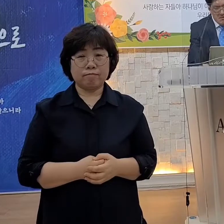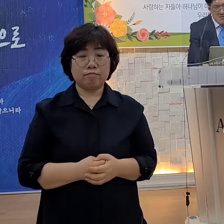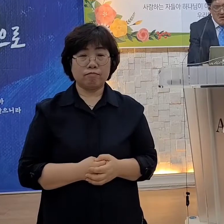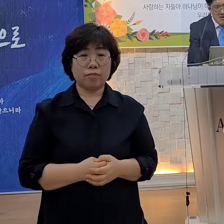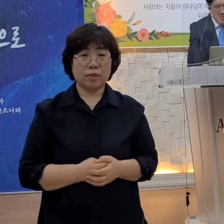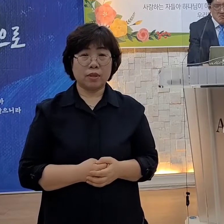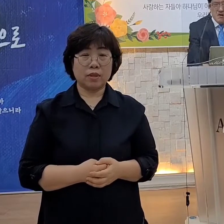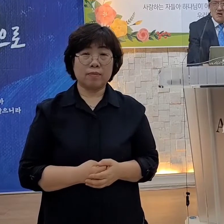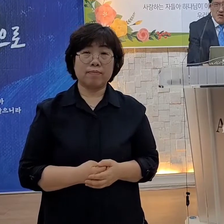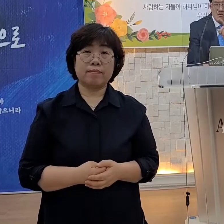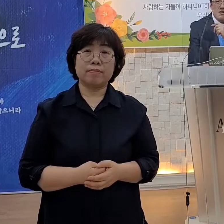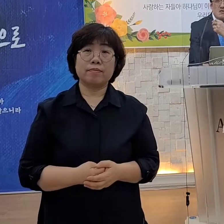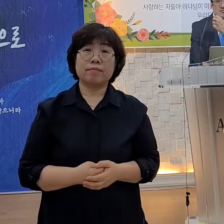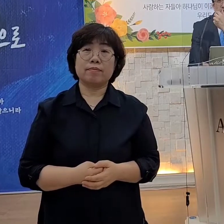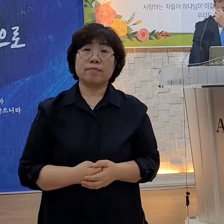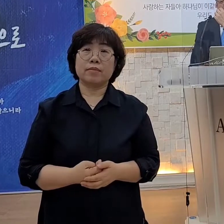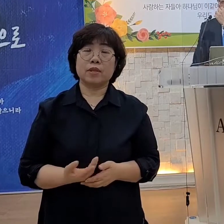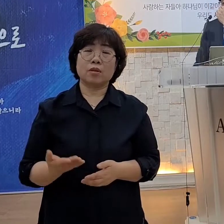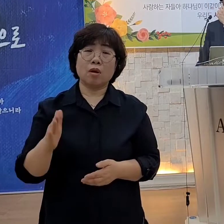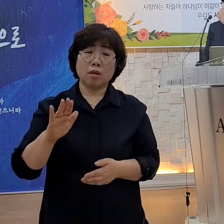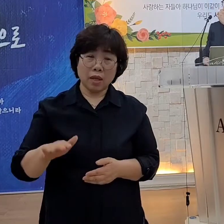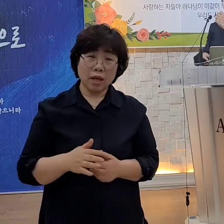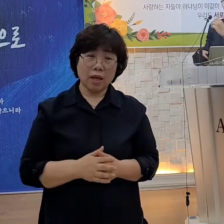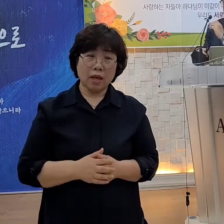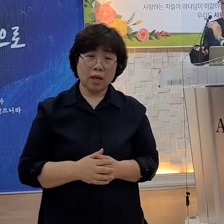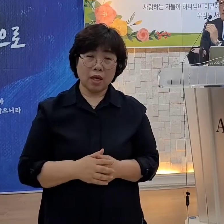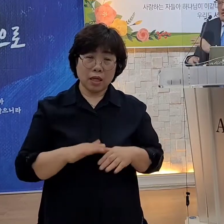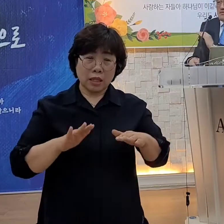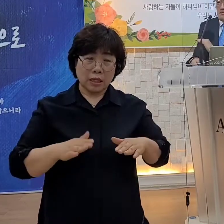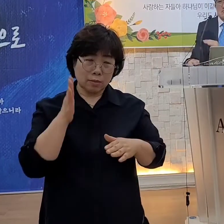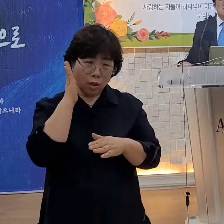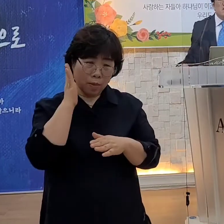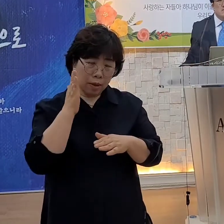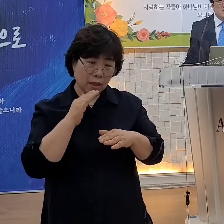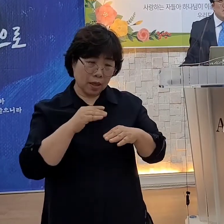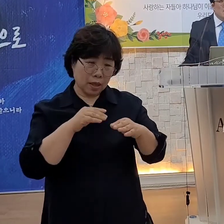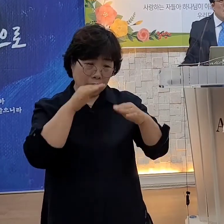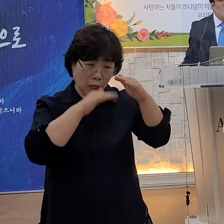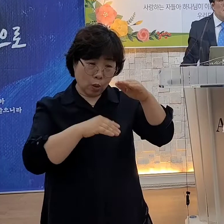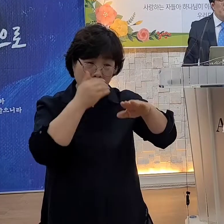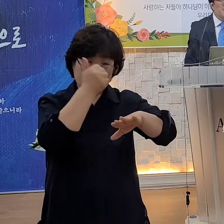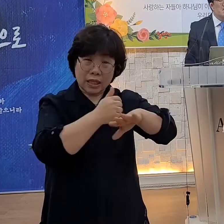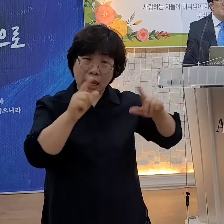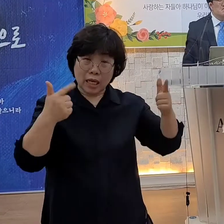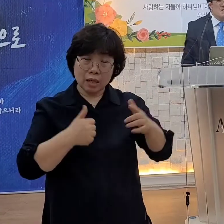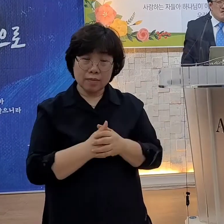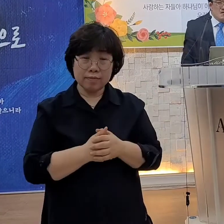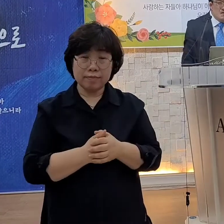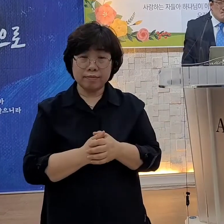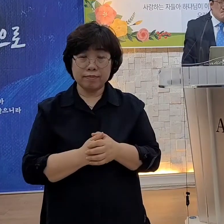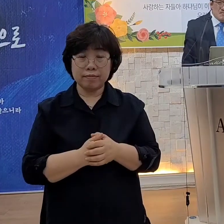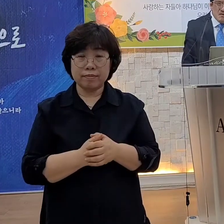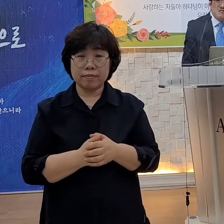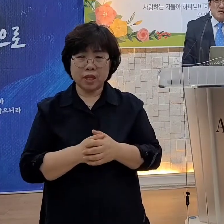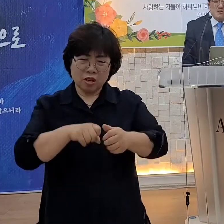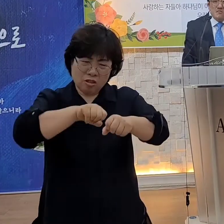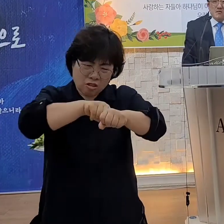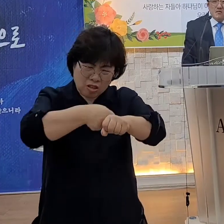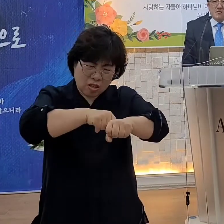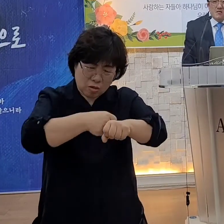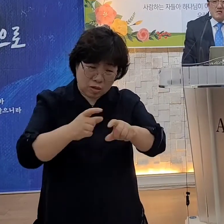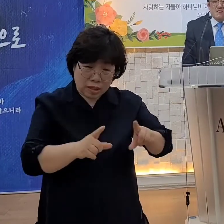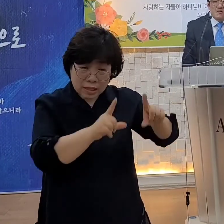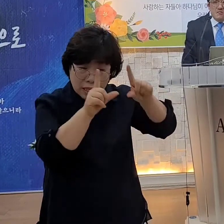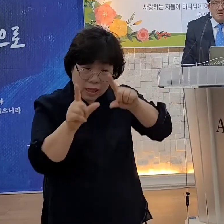자 여러분 그런데 오늘 제가 이게 끝이 아닙니다. 제가 진짜 적나라한 현실을 말씀드린 거고 우리가 그렇게 억지로 산다 그랬지